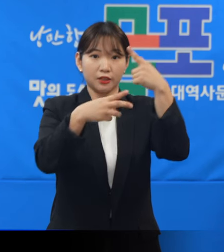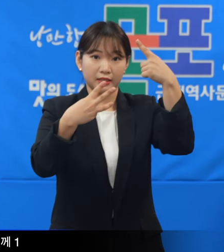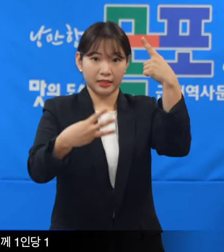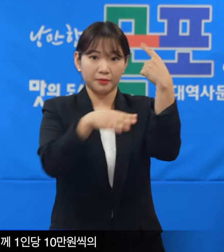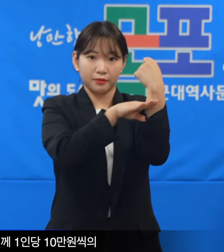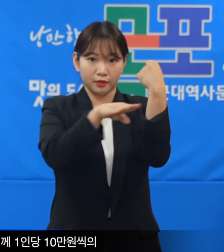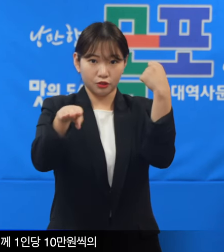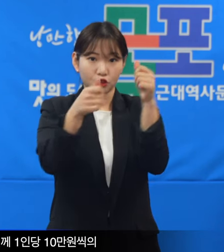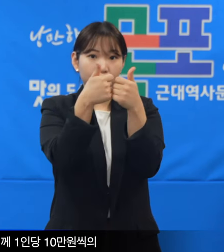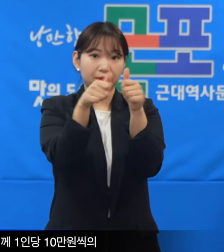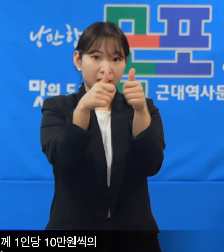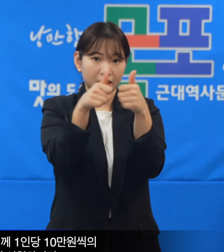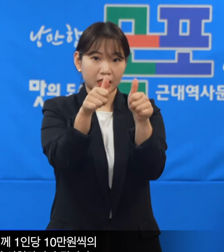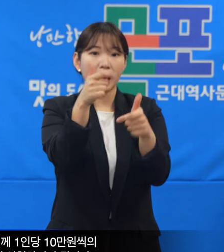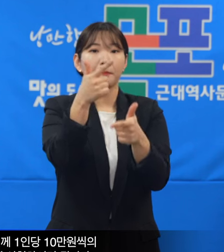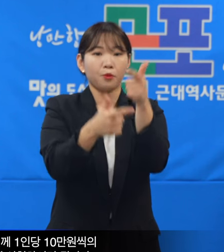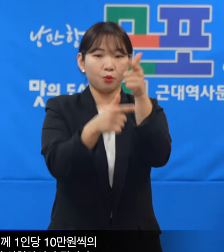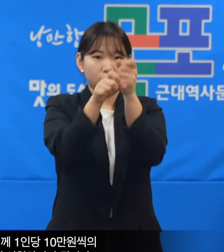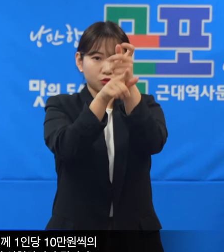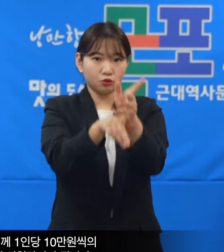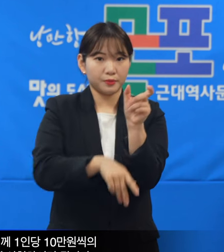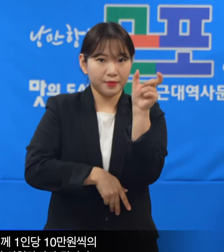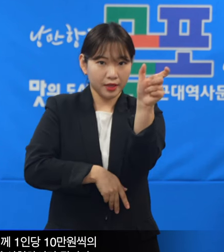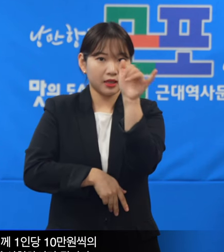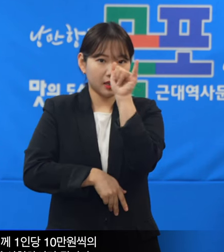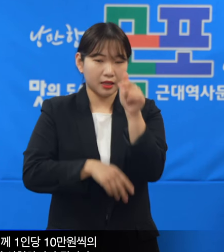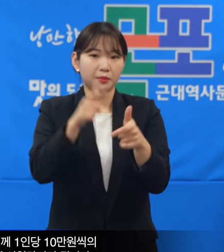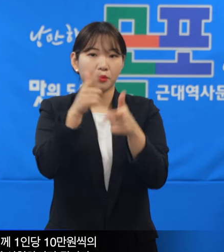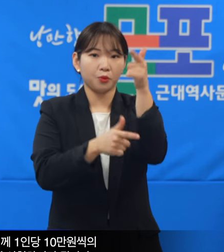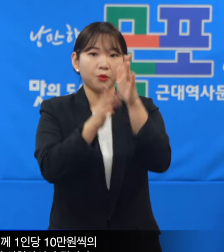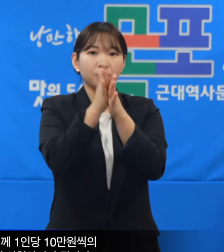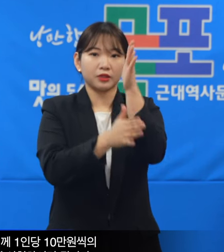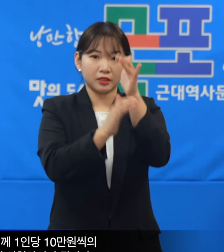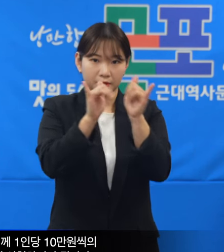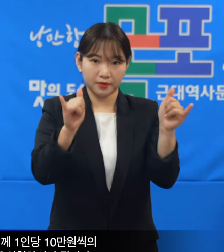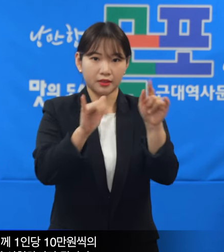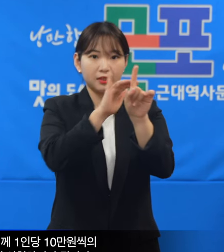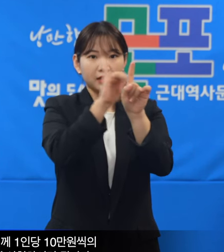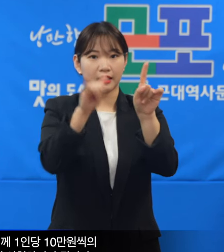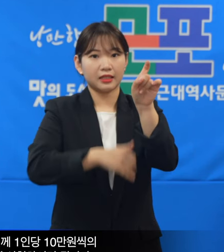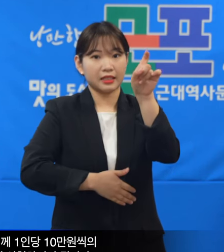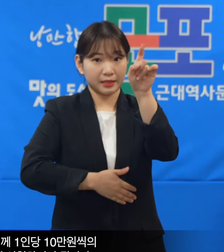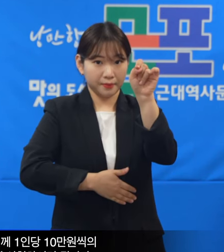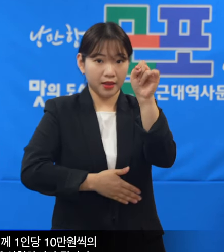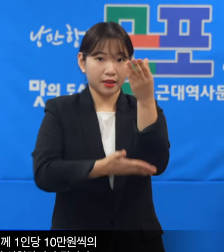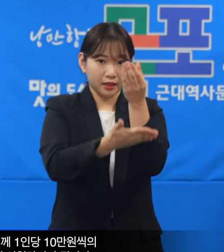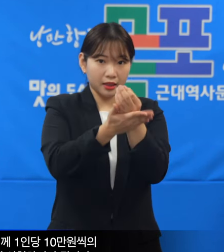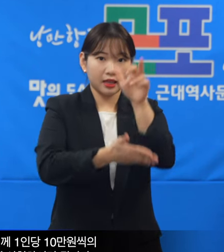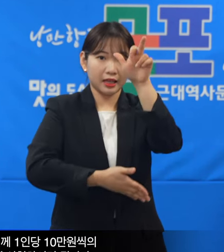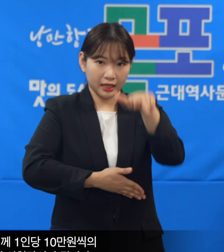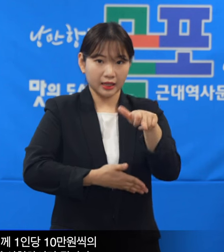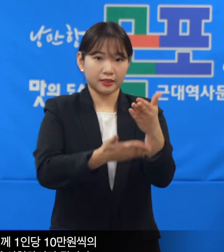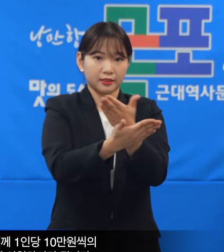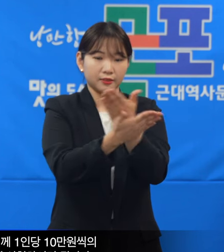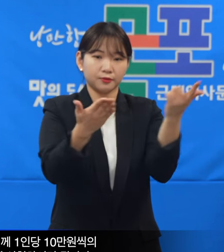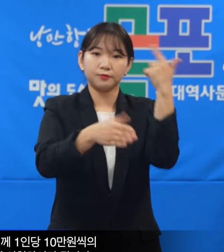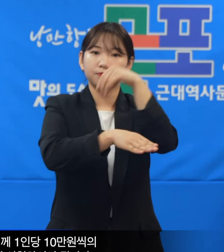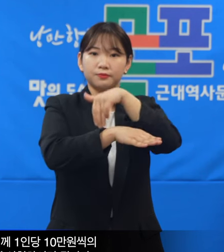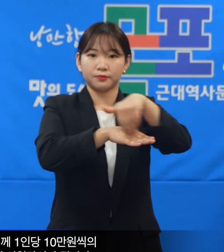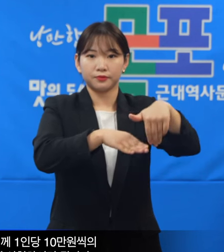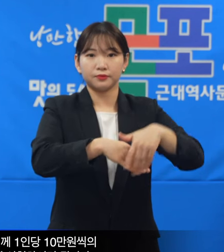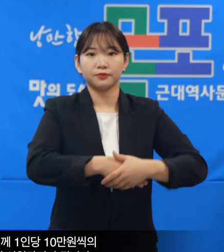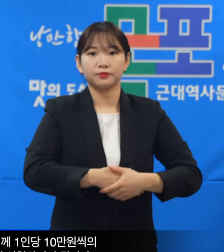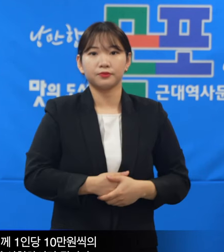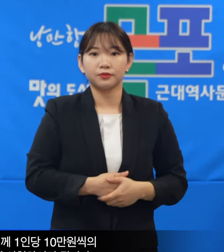1월 3일 기준 주민등록상 목포에 주소를 둔 뭐 둔 심 있게 1인당 10만원씩 에 선불카드를